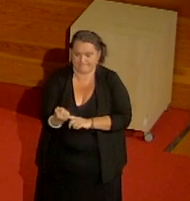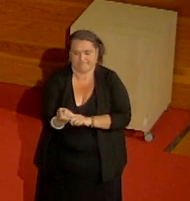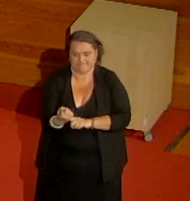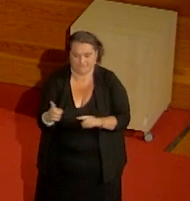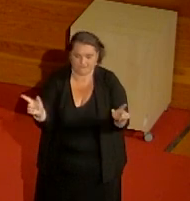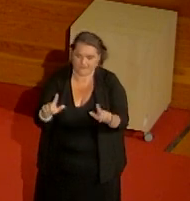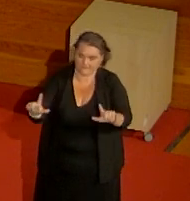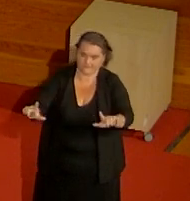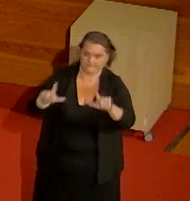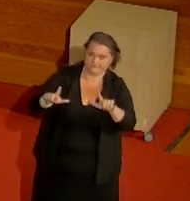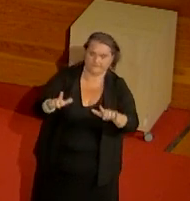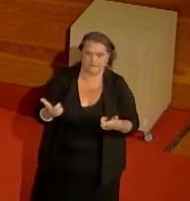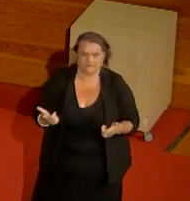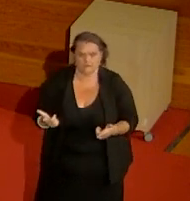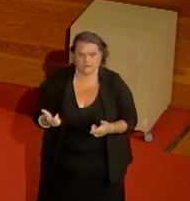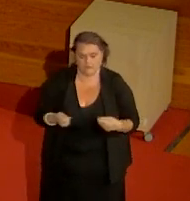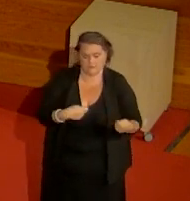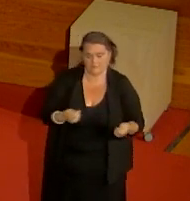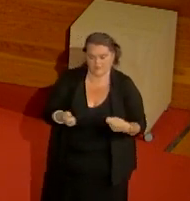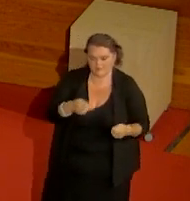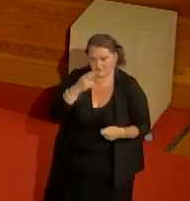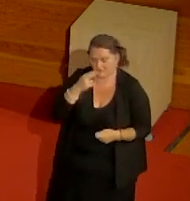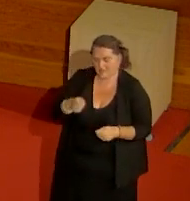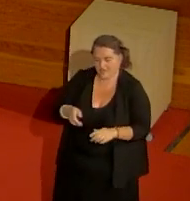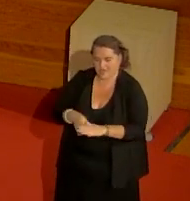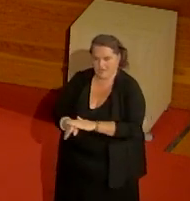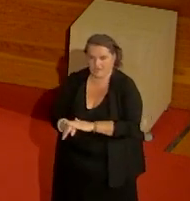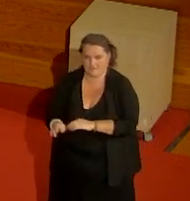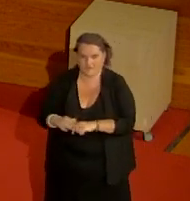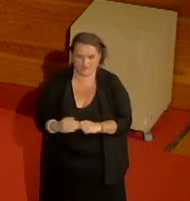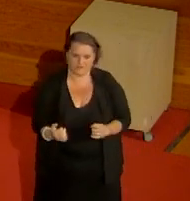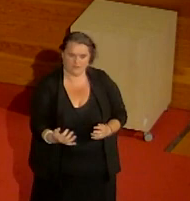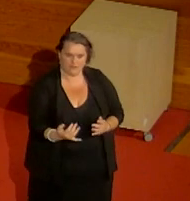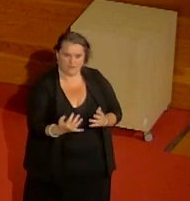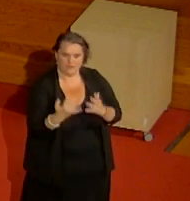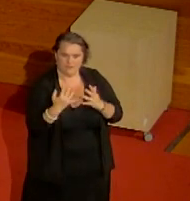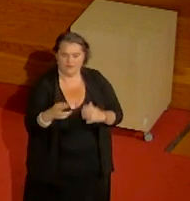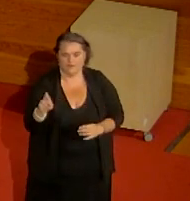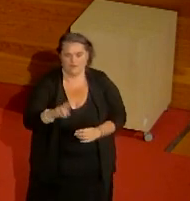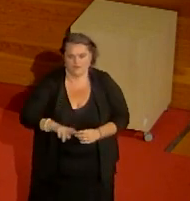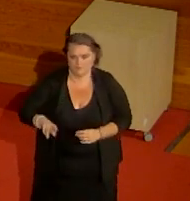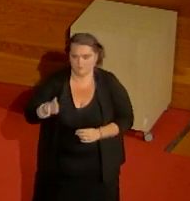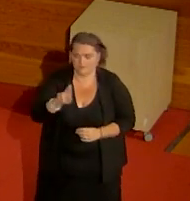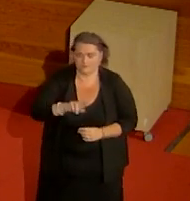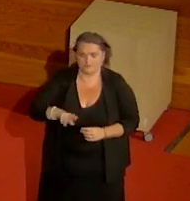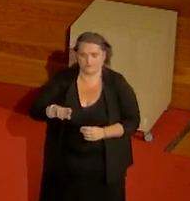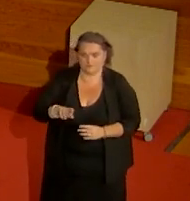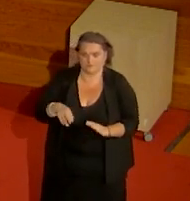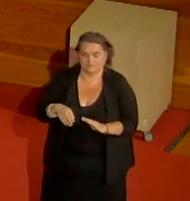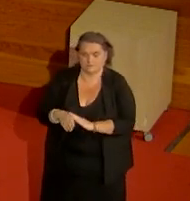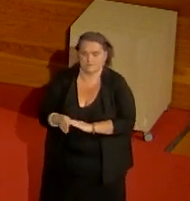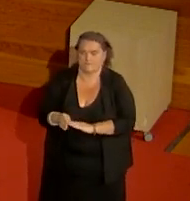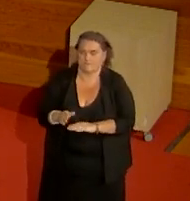fuerzas mercantil mercantilistas está contribuyendo a repetir Y cuándo está contribuyendo a